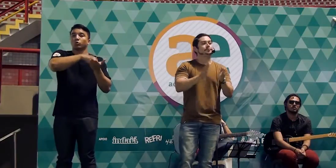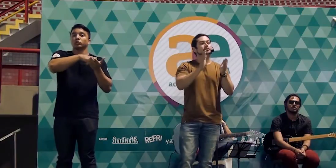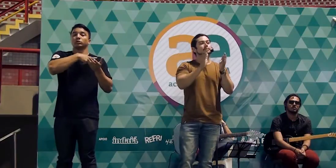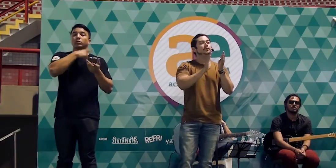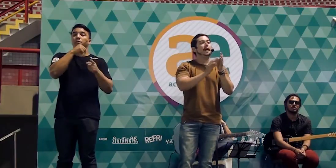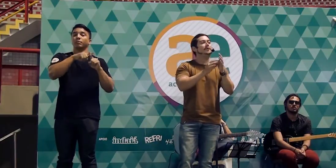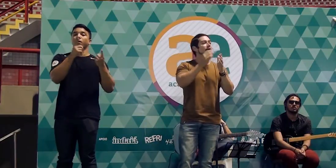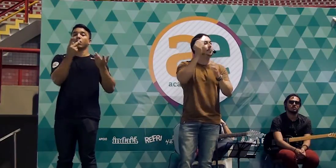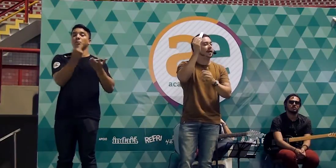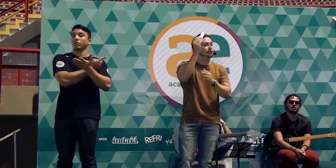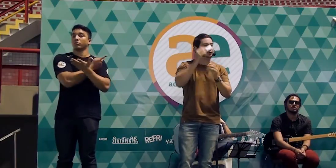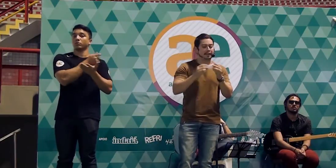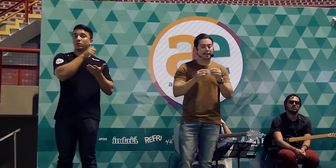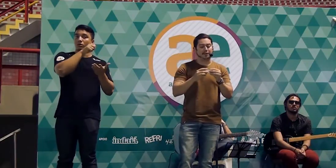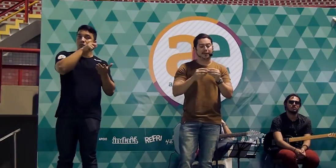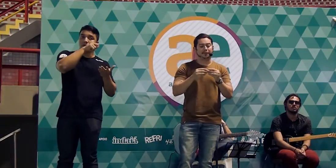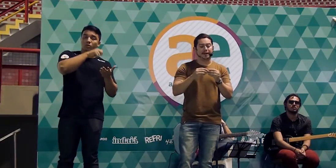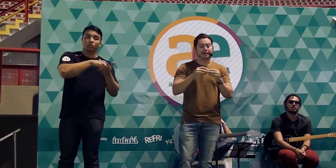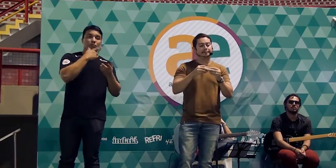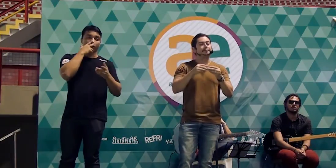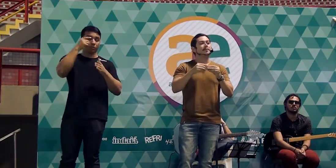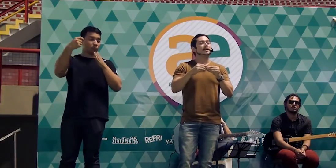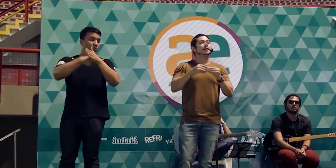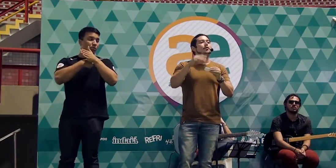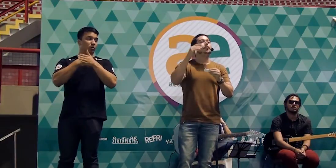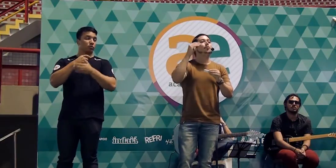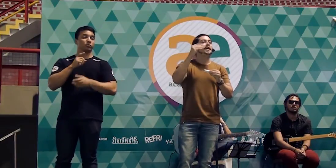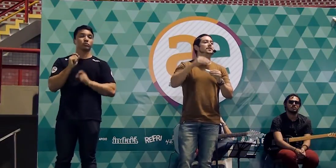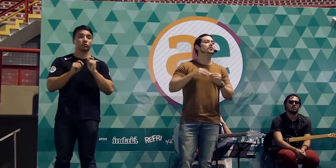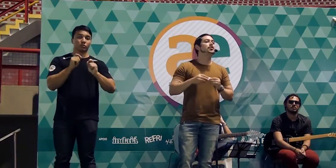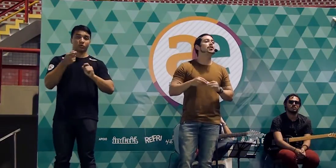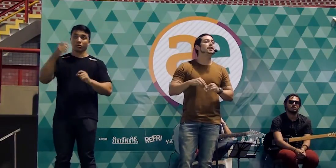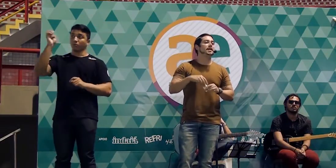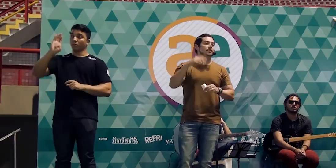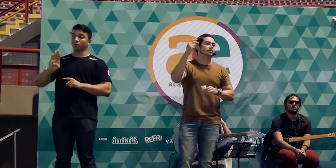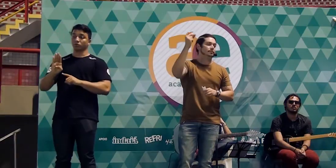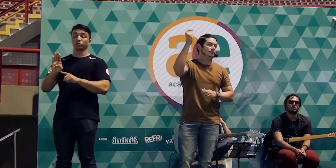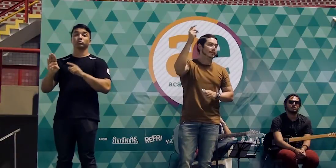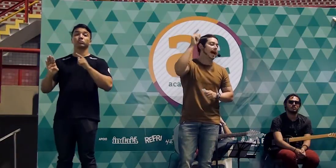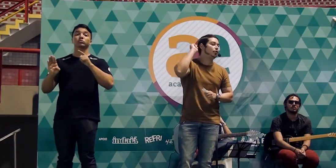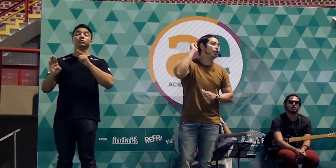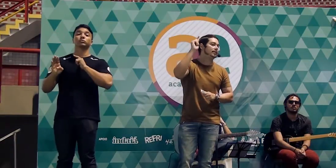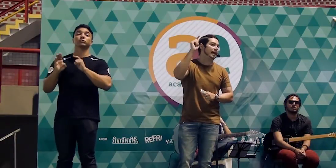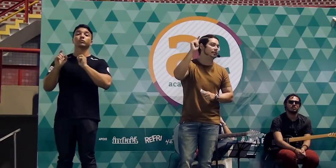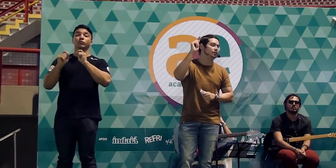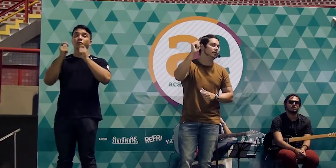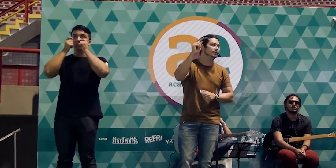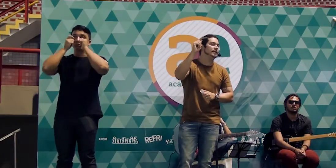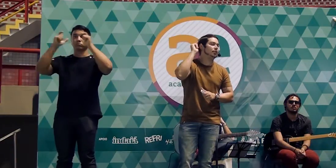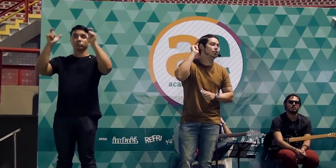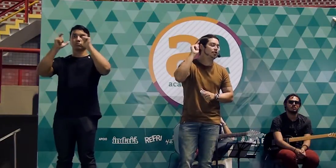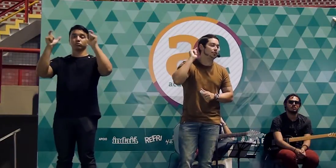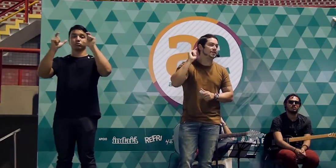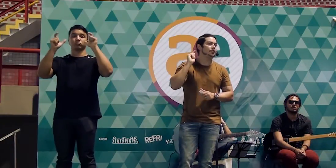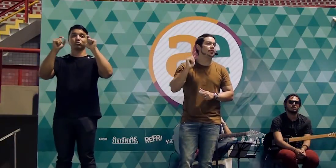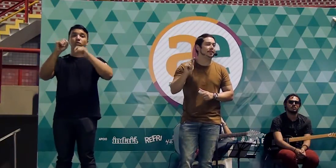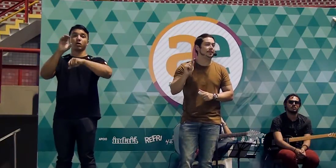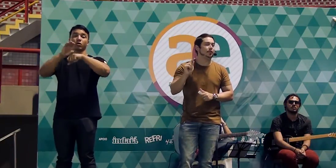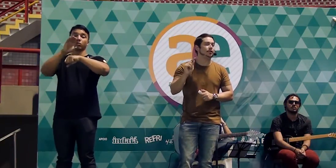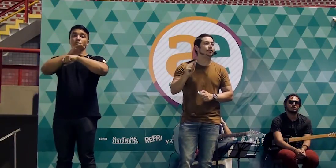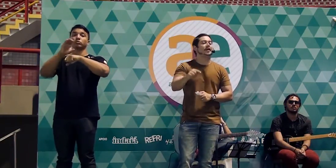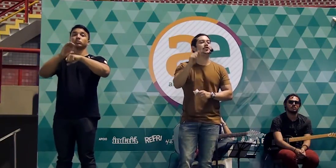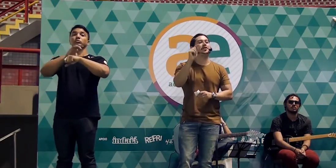punição, veio a pergunta aqui que me foi feita. O Brasil tinha acordado na